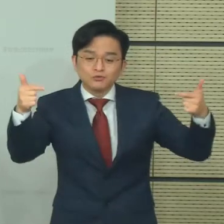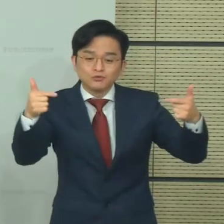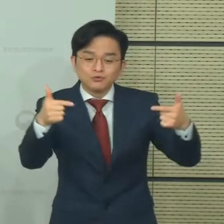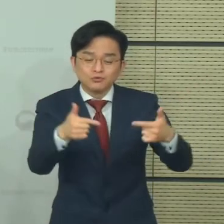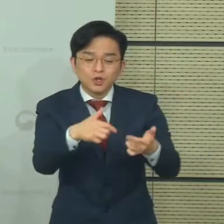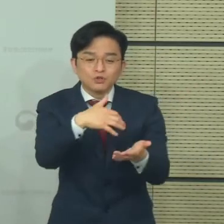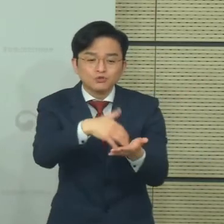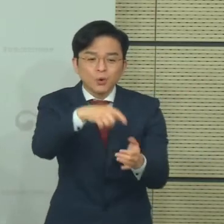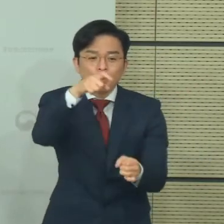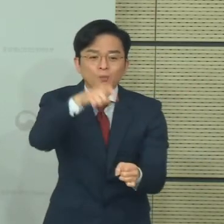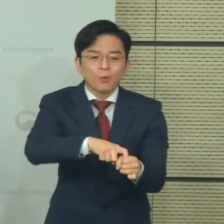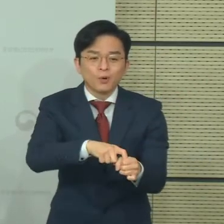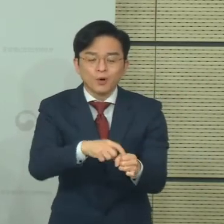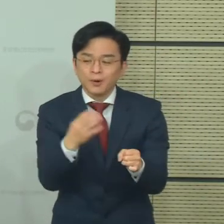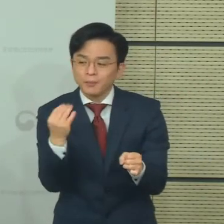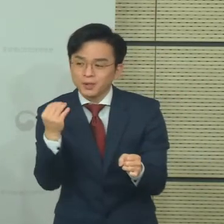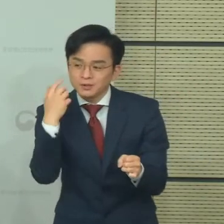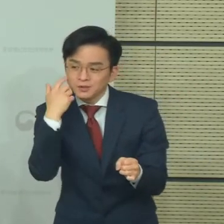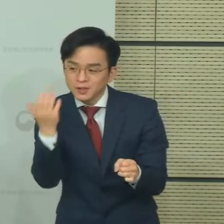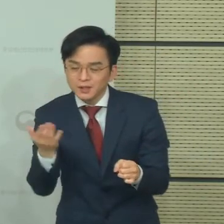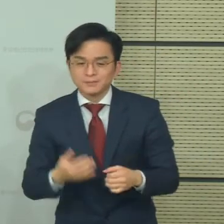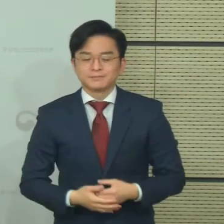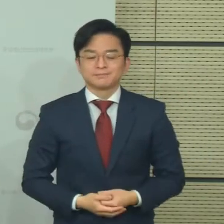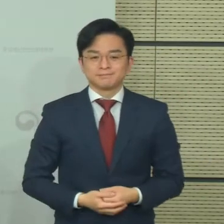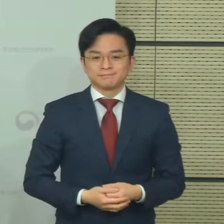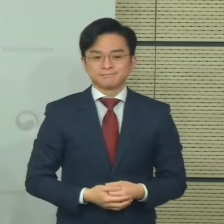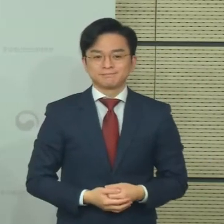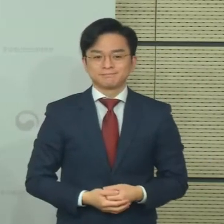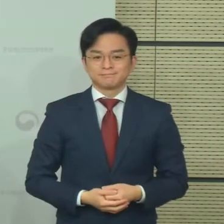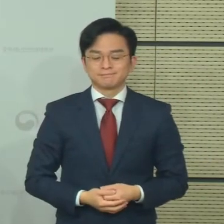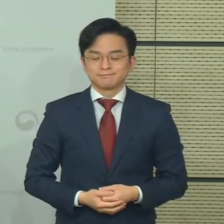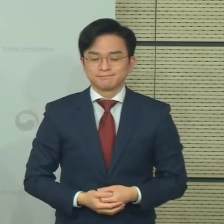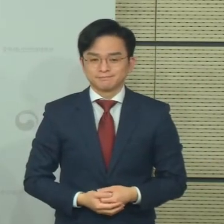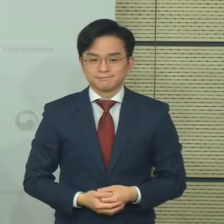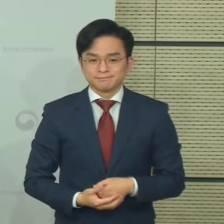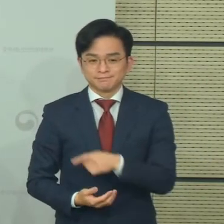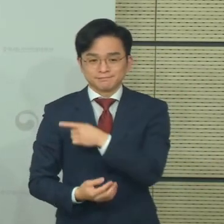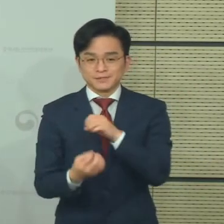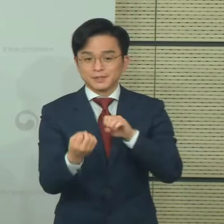방역과 의료 체계가 감당할 수 있는 수준이 어느 정도